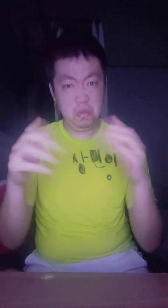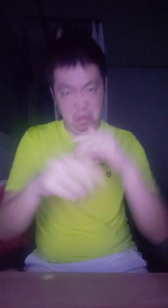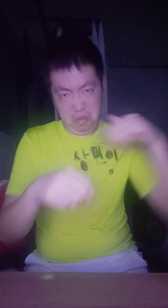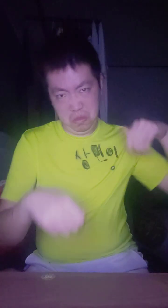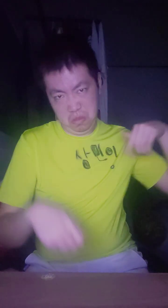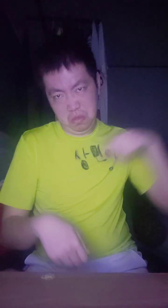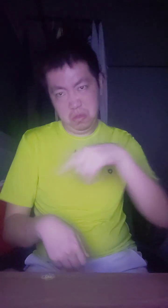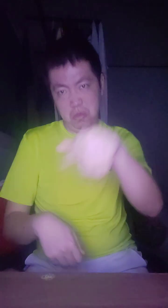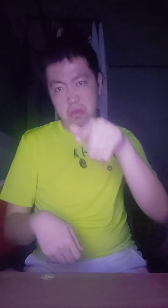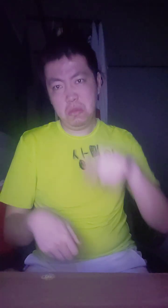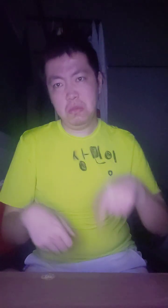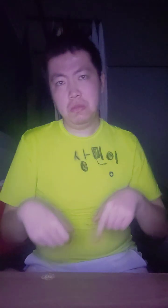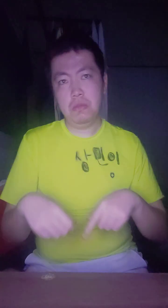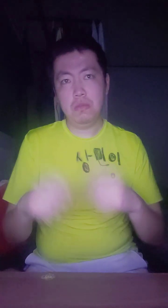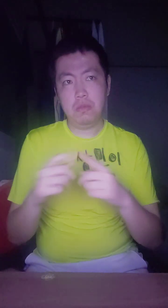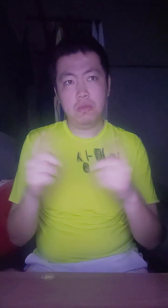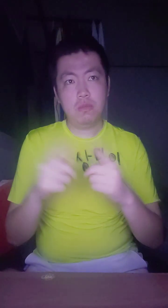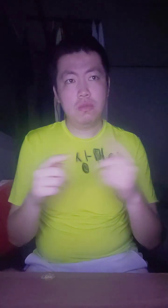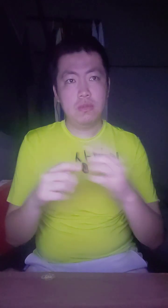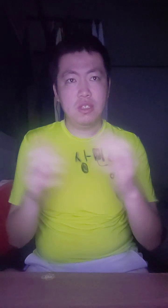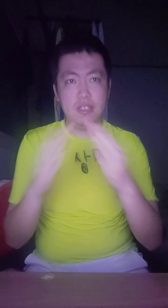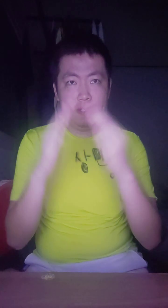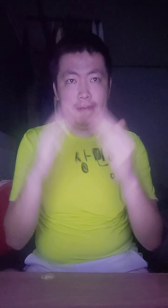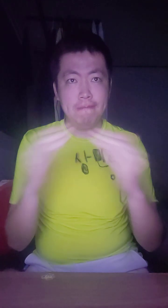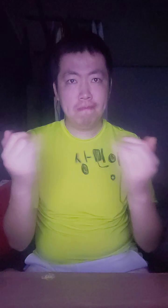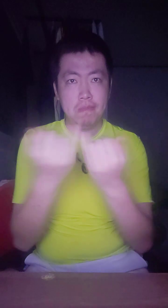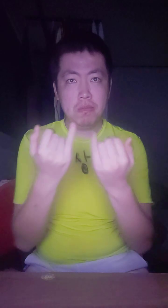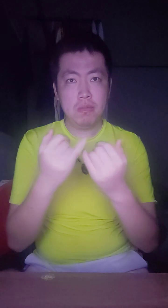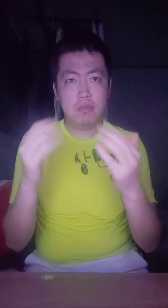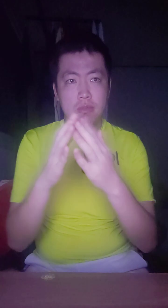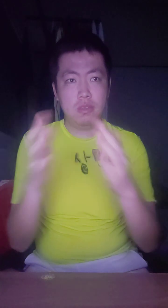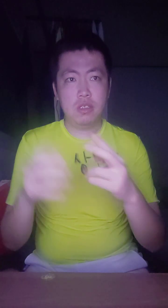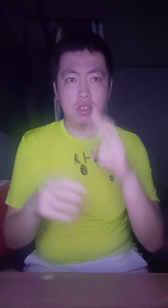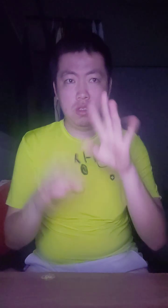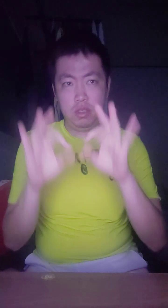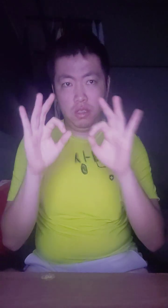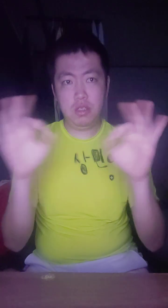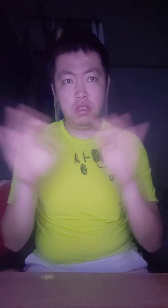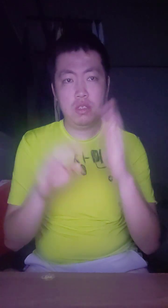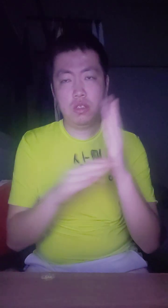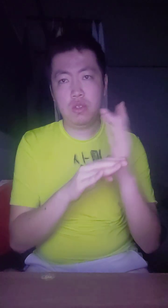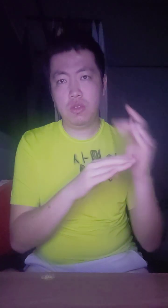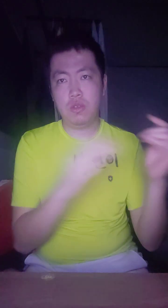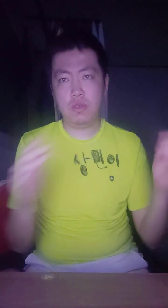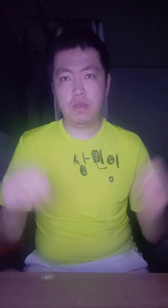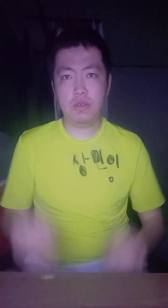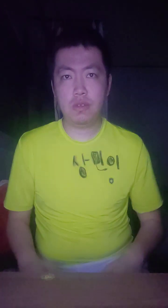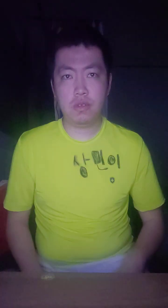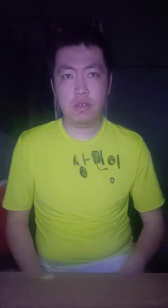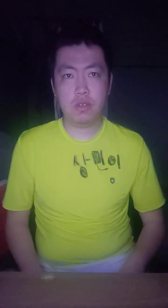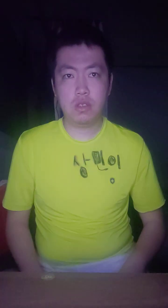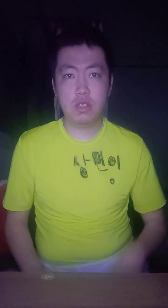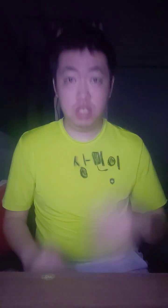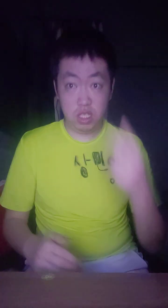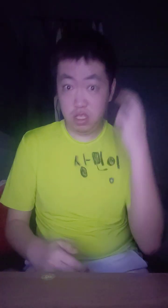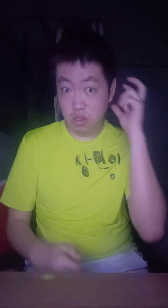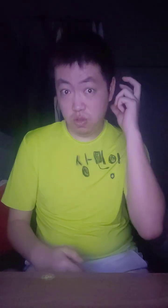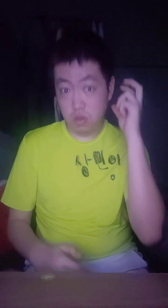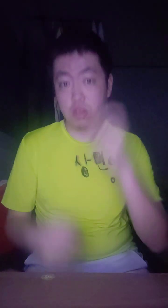달아났습니다. 이들이 범행을 저지른 장소는 경찰 치안센터에서 불과 100m 남짓 떨어진 곳이었습니다. 신고를 받고 출동한